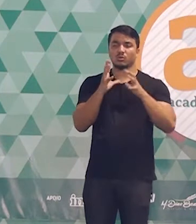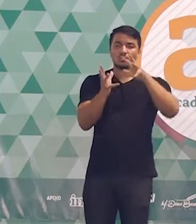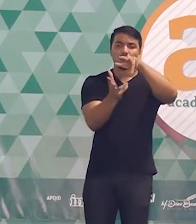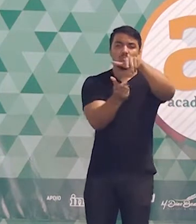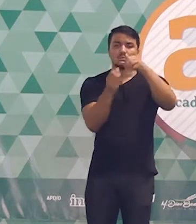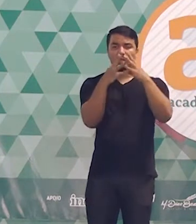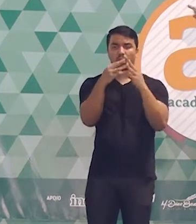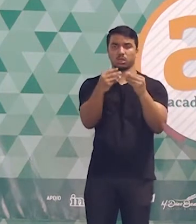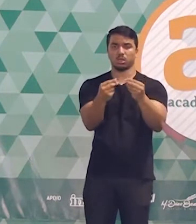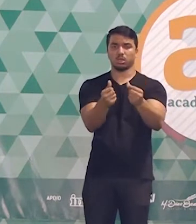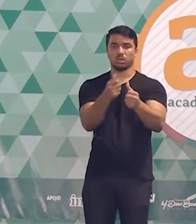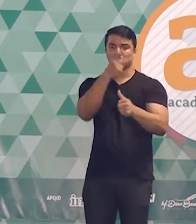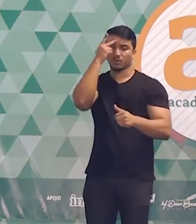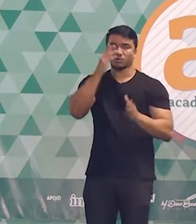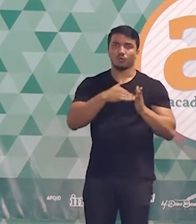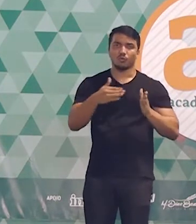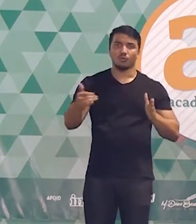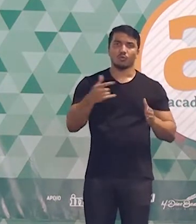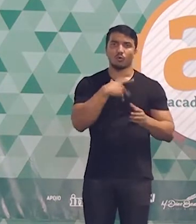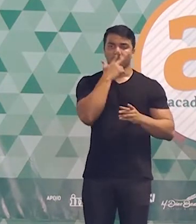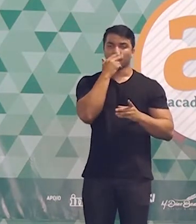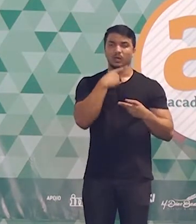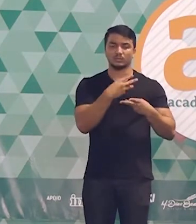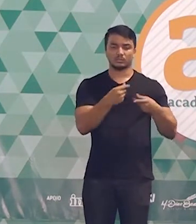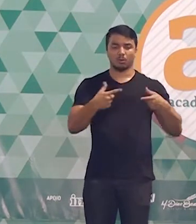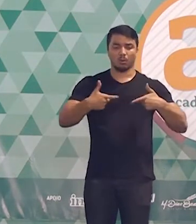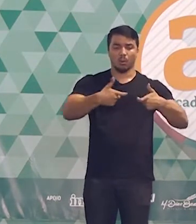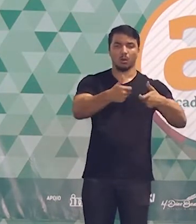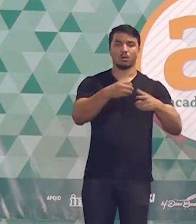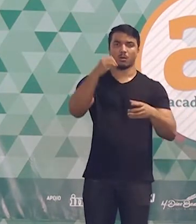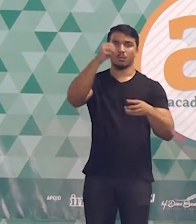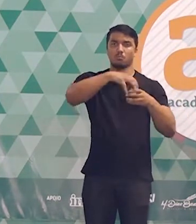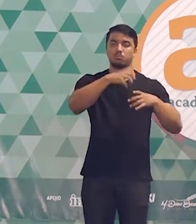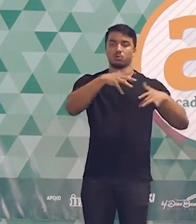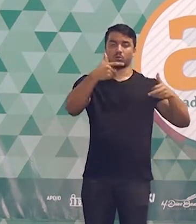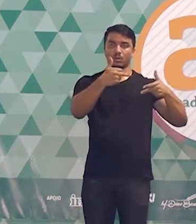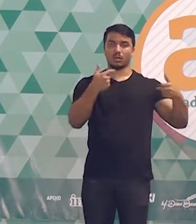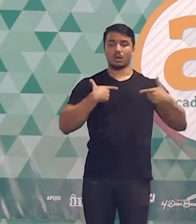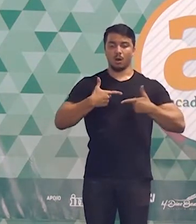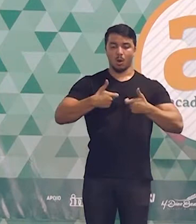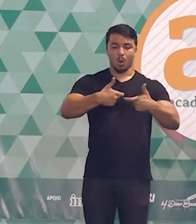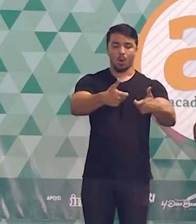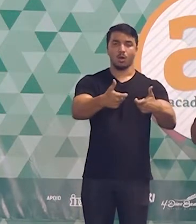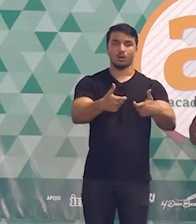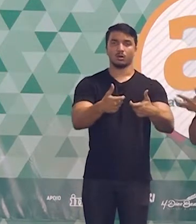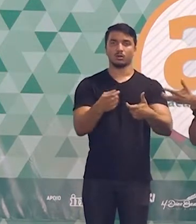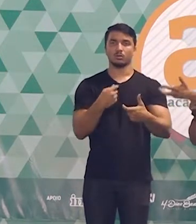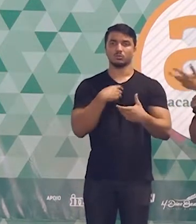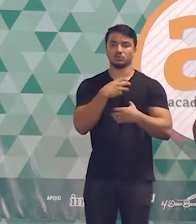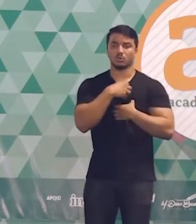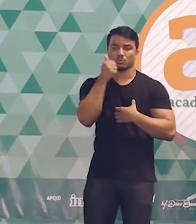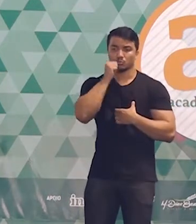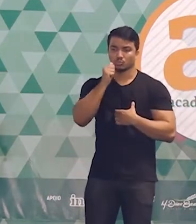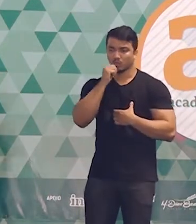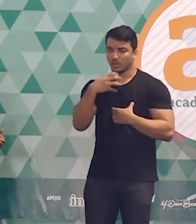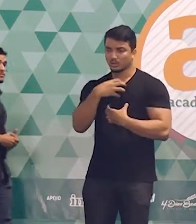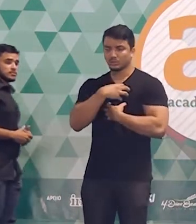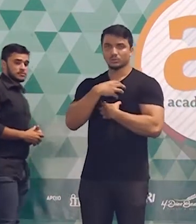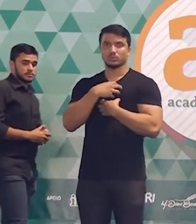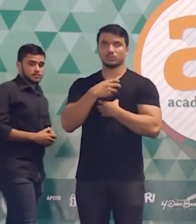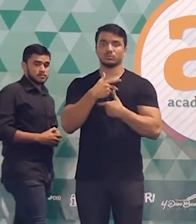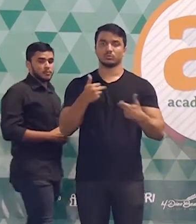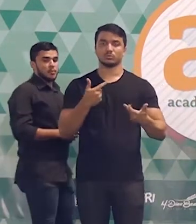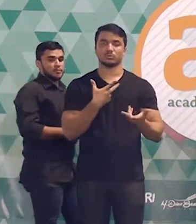se acabando, e pessoas com fome, conflitos, e bomba atômica, e guerra, e se falando de